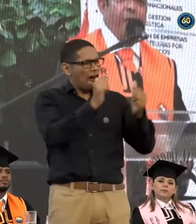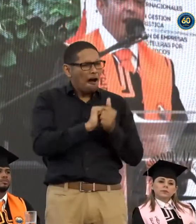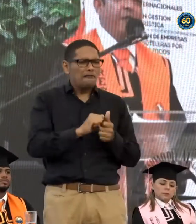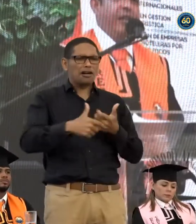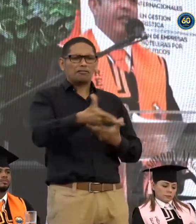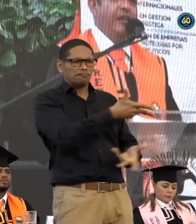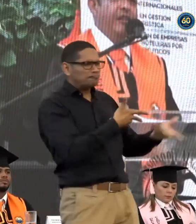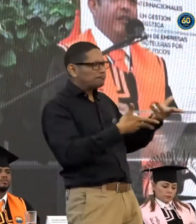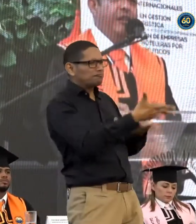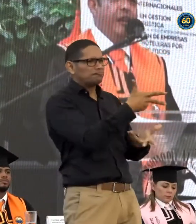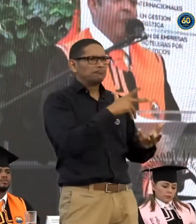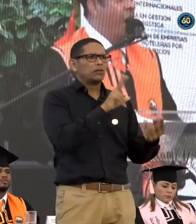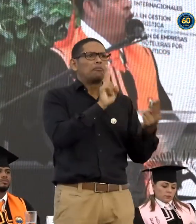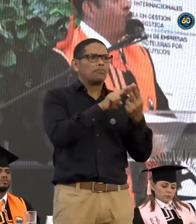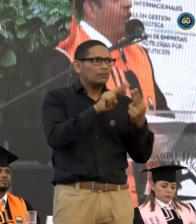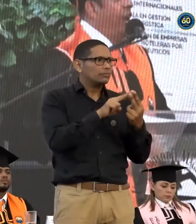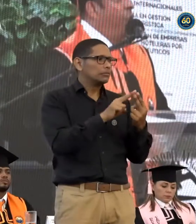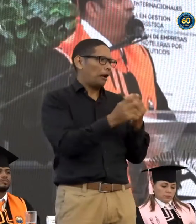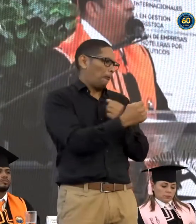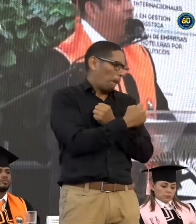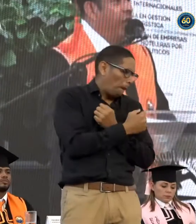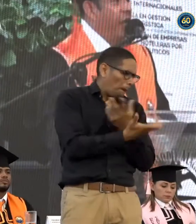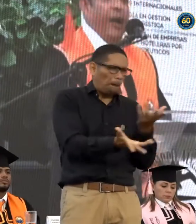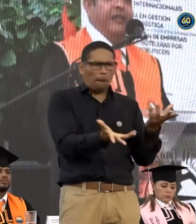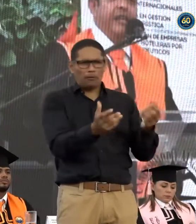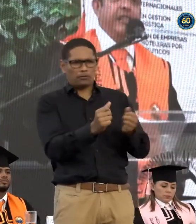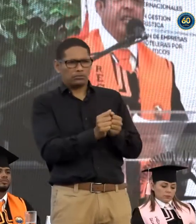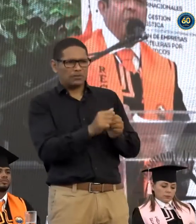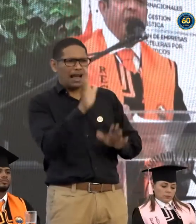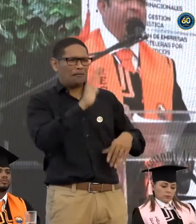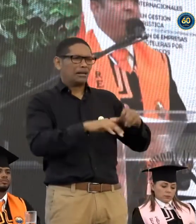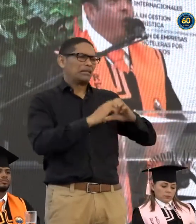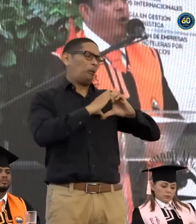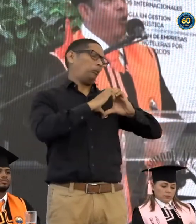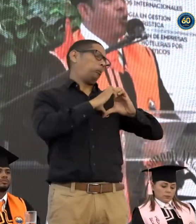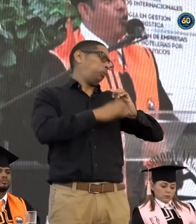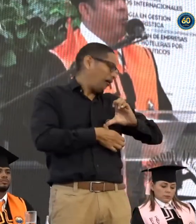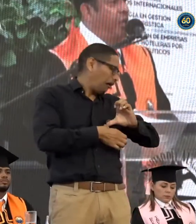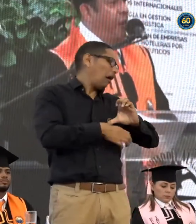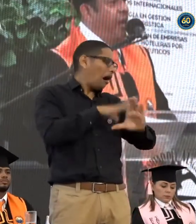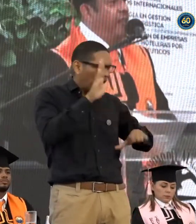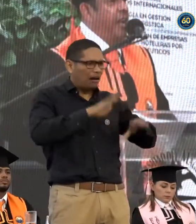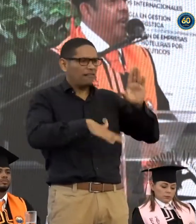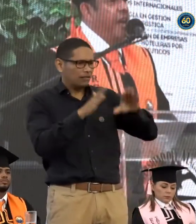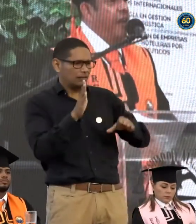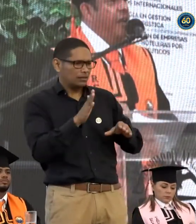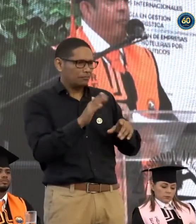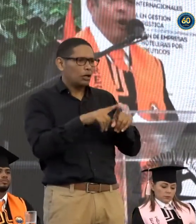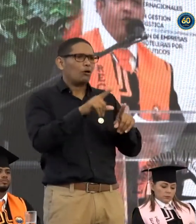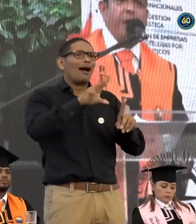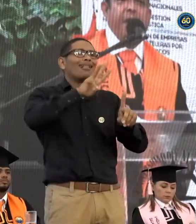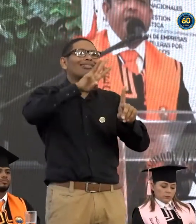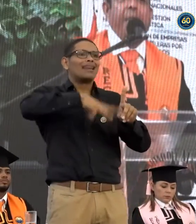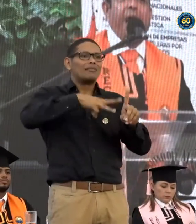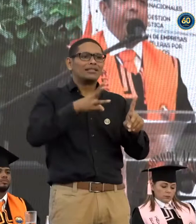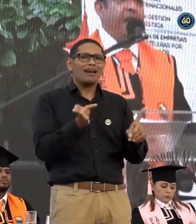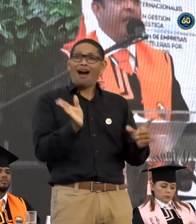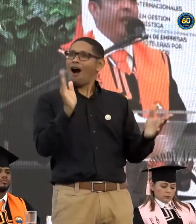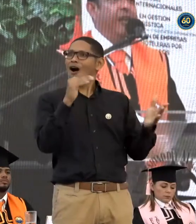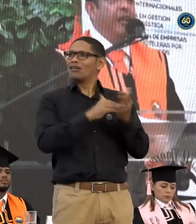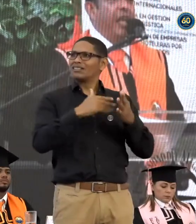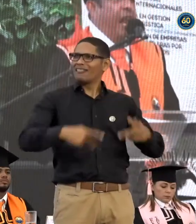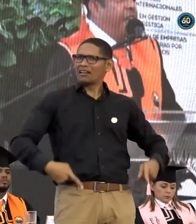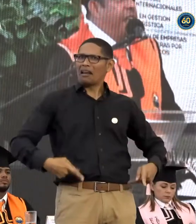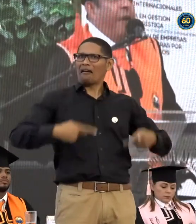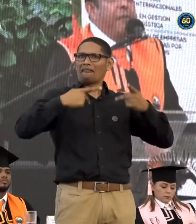vas a conocer el amor y vas a sentir también que el amor no es lo tuyo porque te vas a desengañar pero a los tres meses vas a aprender que la vida